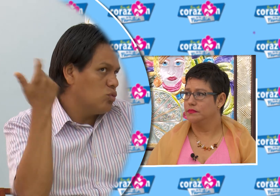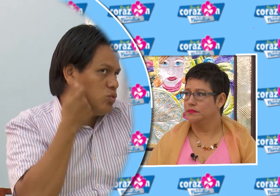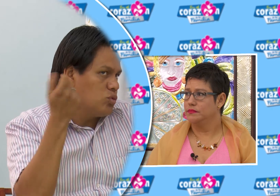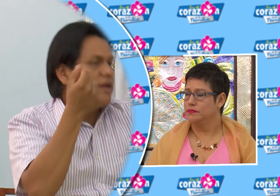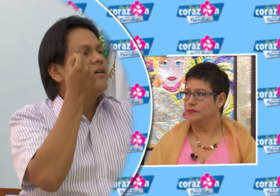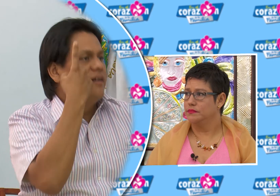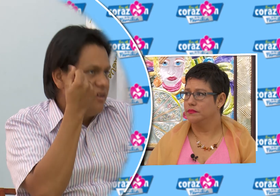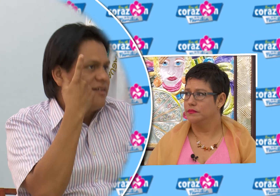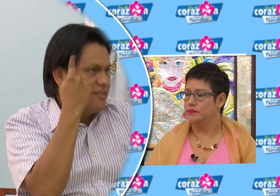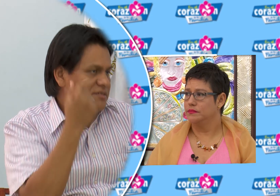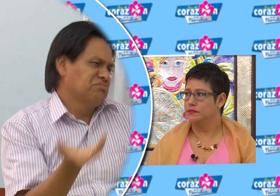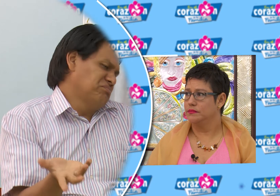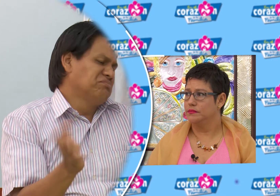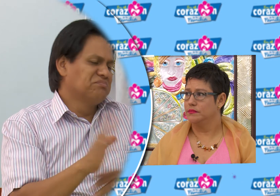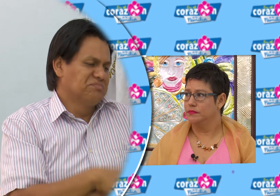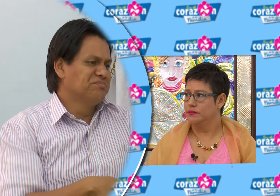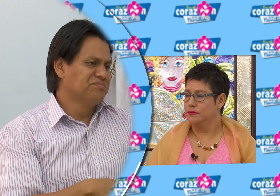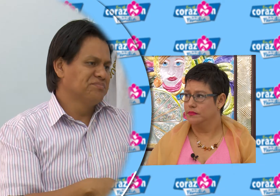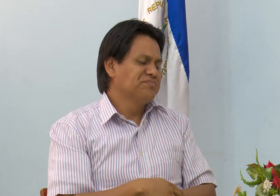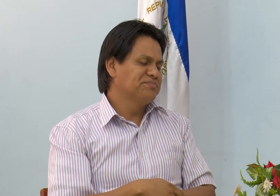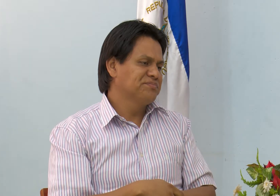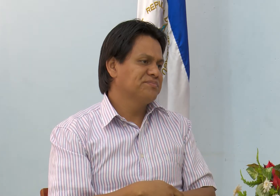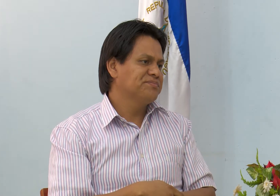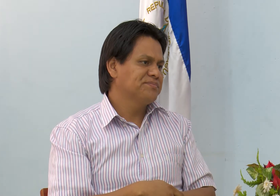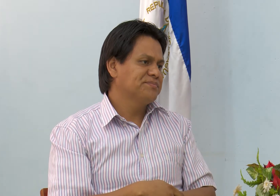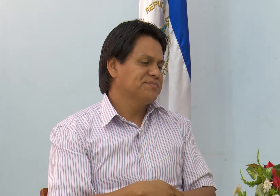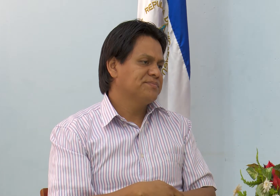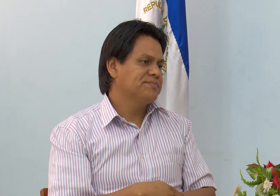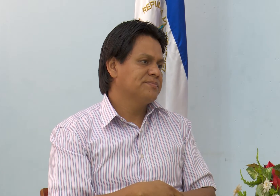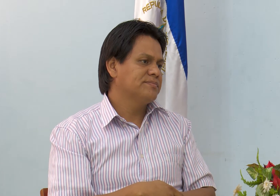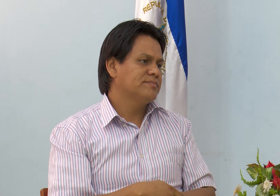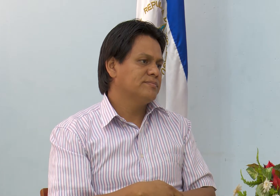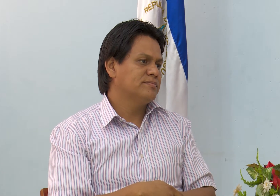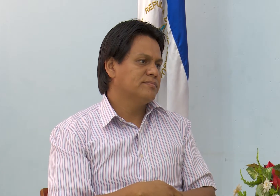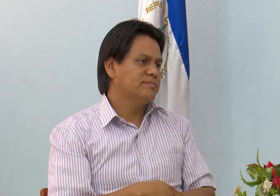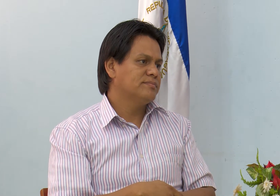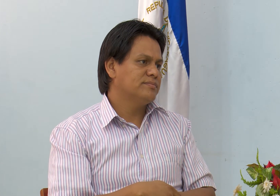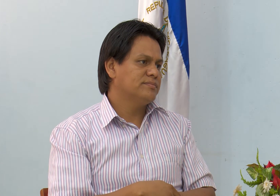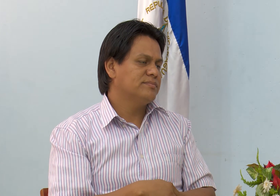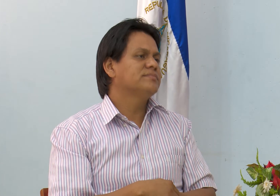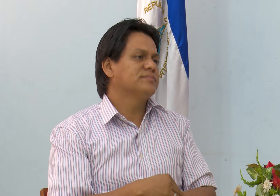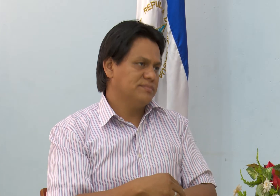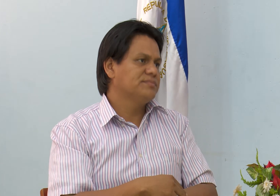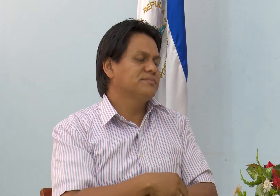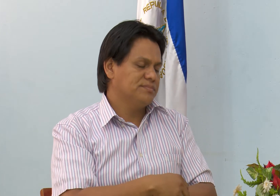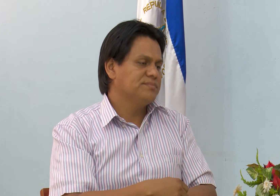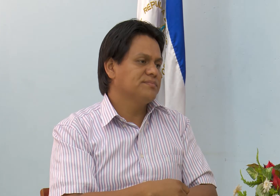ejemplo, algunas veces las personas no conocen la ley hacia las personas con discapacidad, pues entonces también parte de ese conocimiento. En la